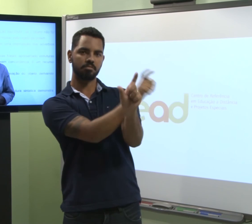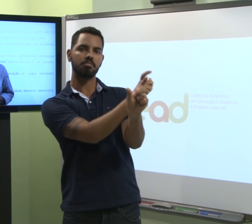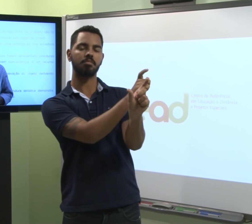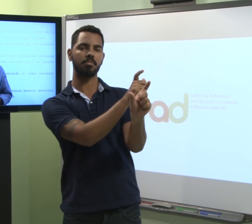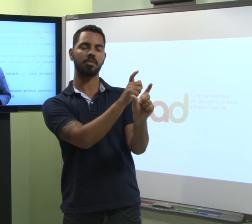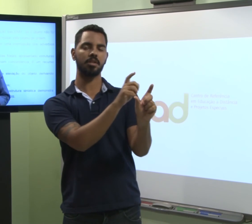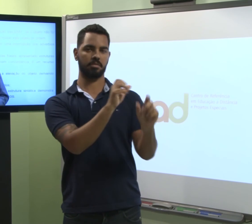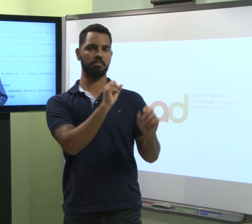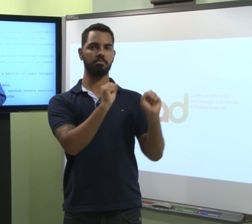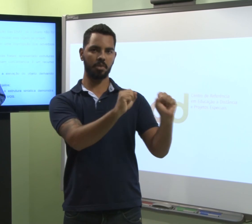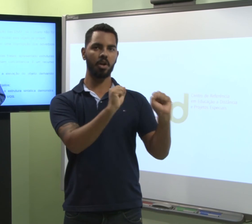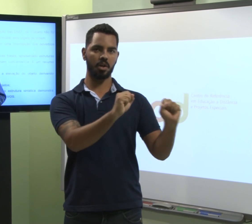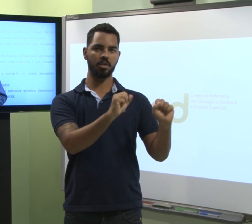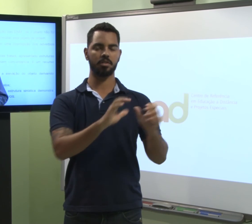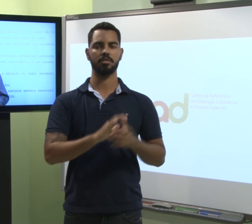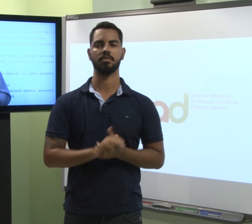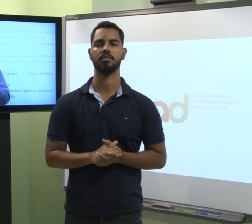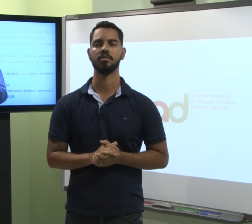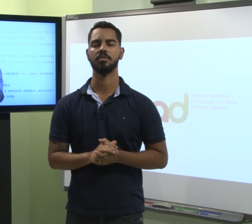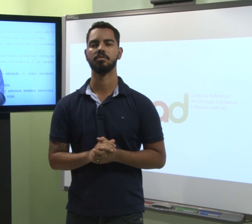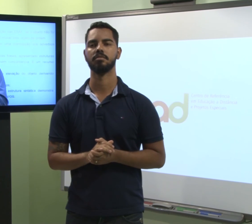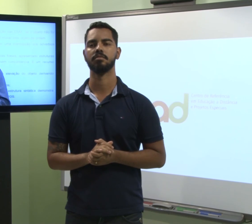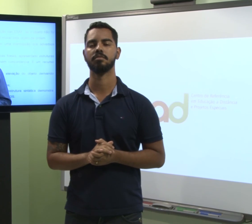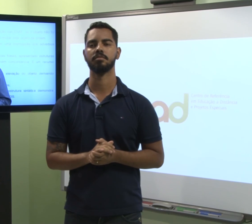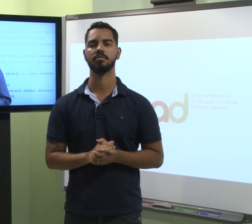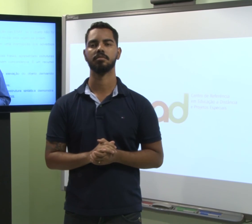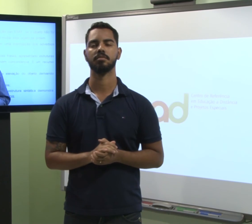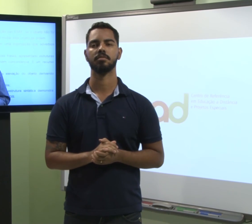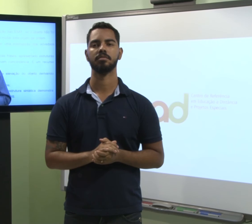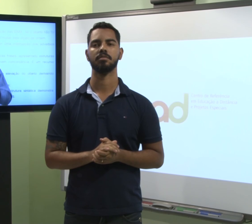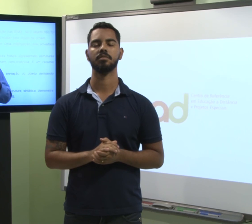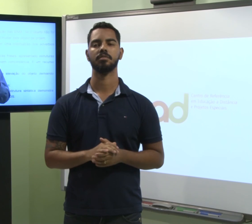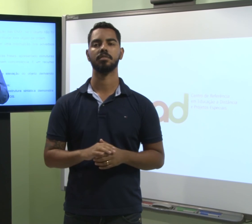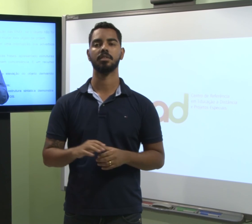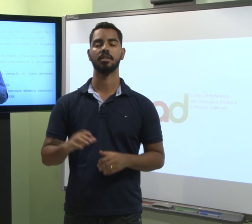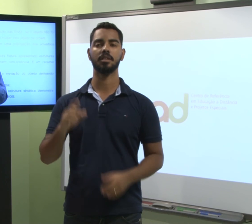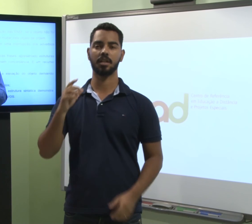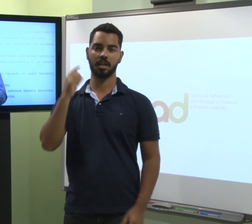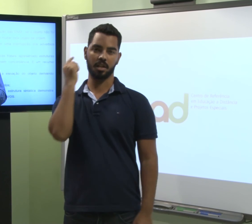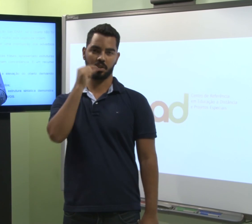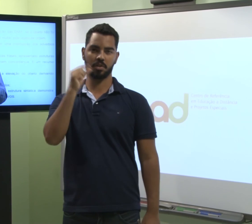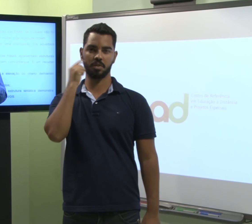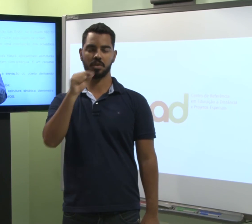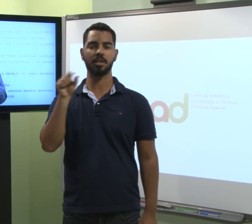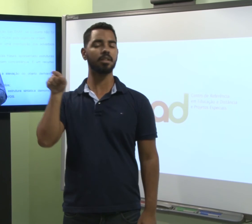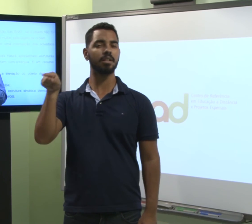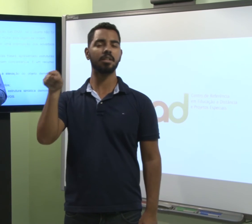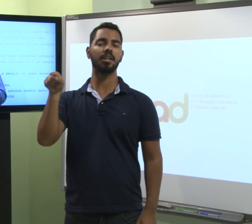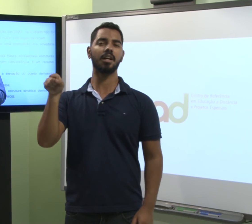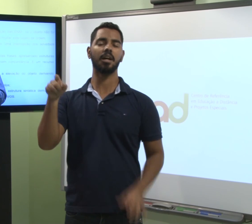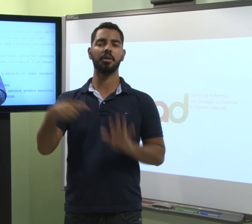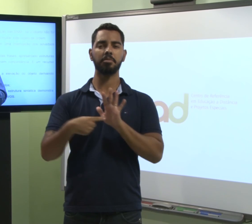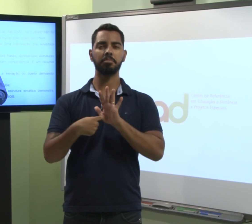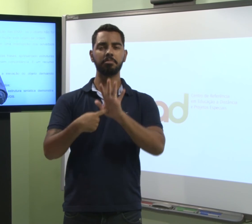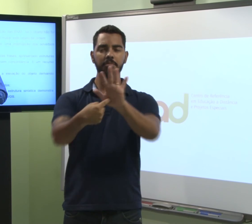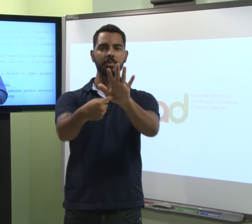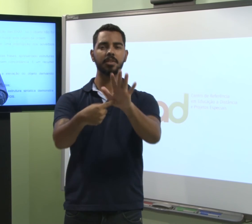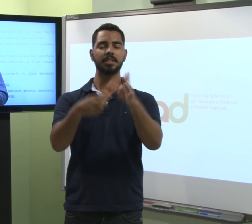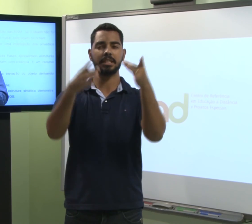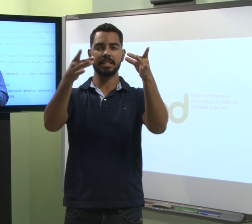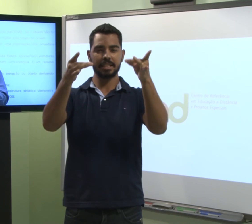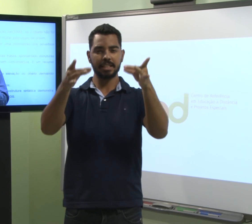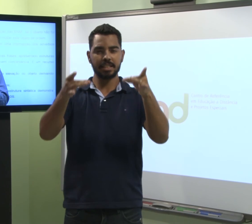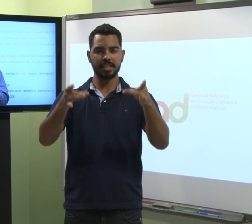seguem algumas dicas a partir de evidências apontadas por quadros, detalhando algumas